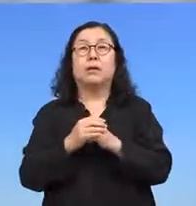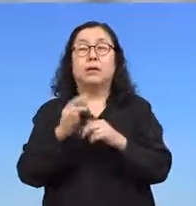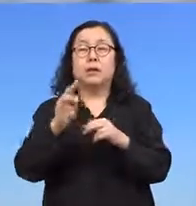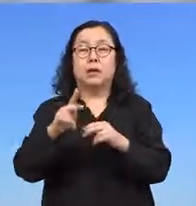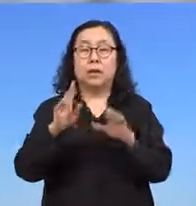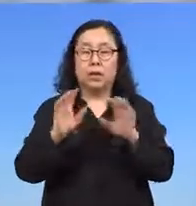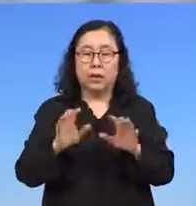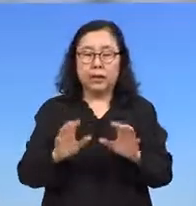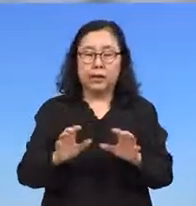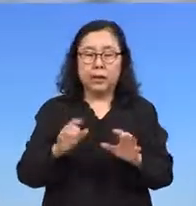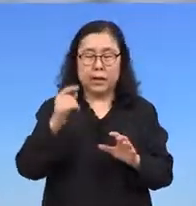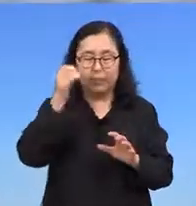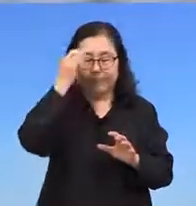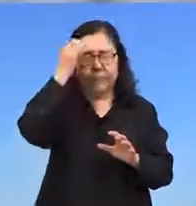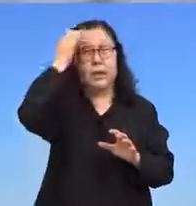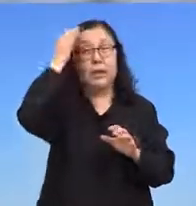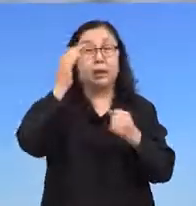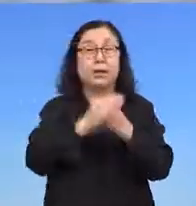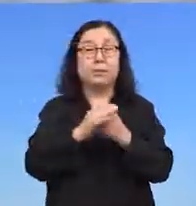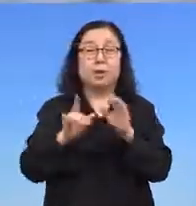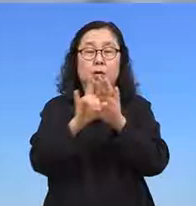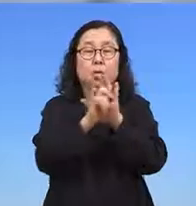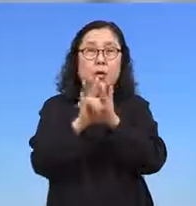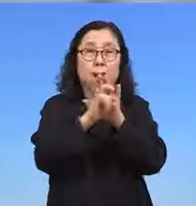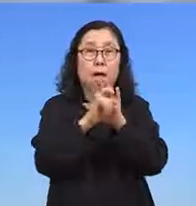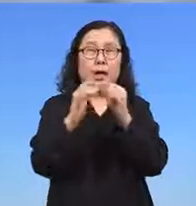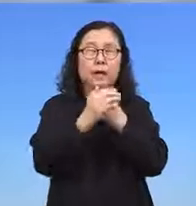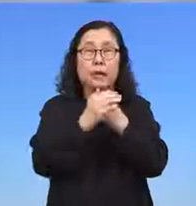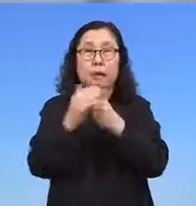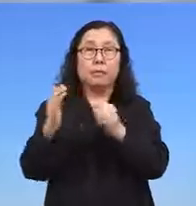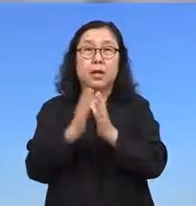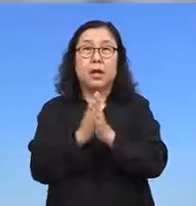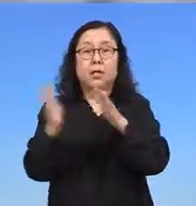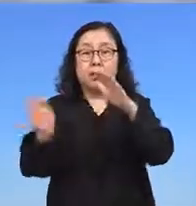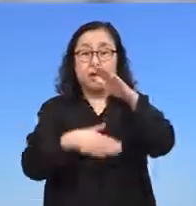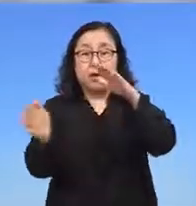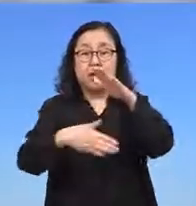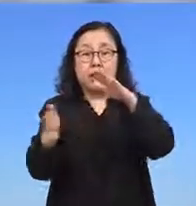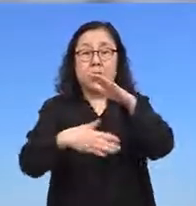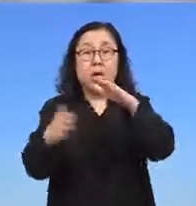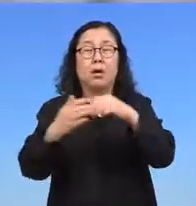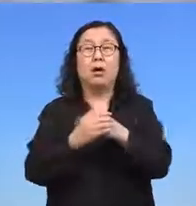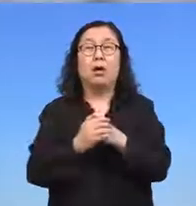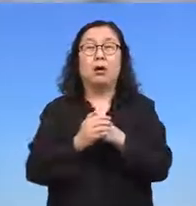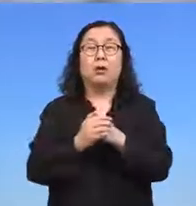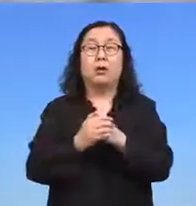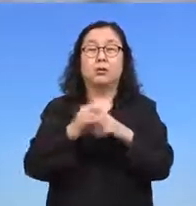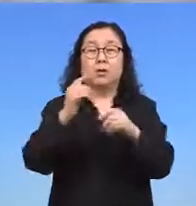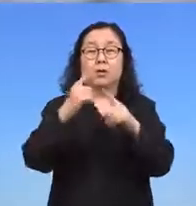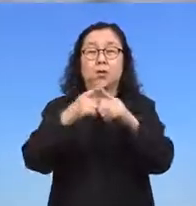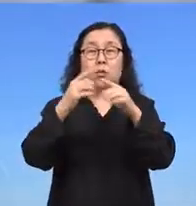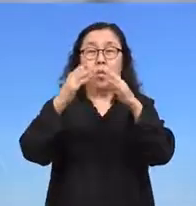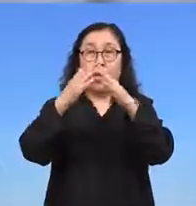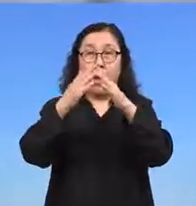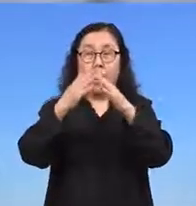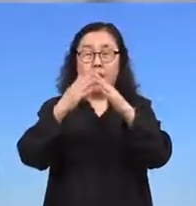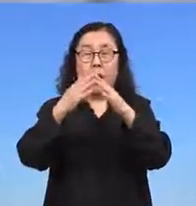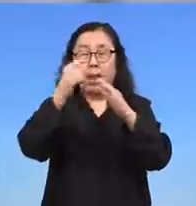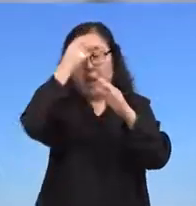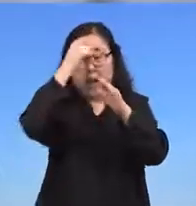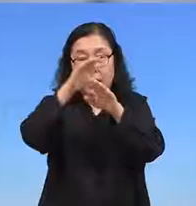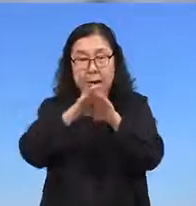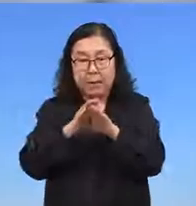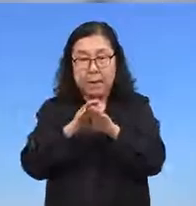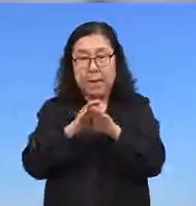이런 현실을 자각했기 때문에 지금 오늘 또 코로나19 때문에 뭐 텅 비어가지고 교역자 지금 7명